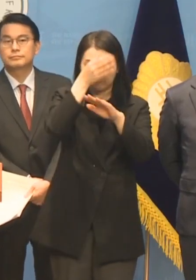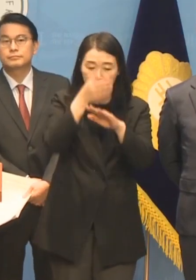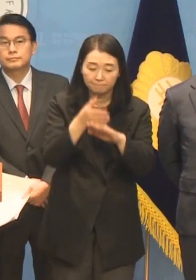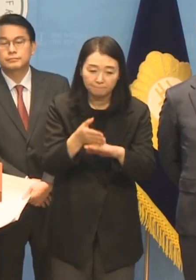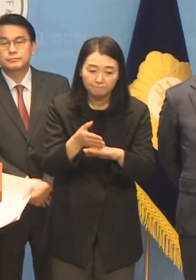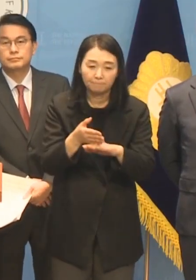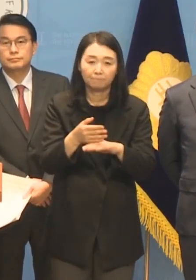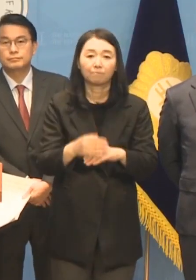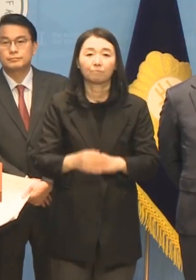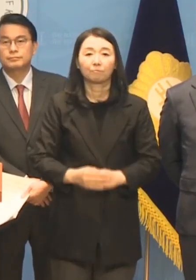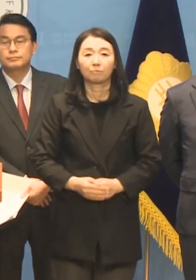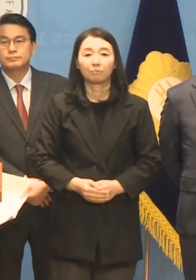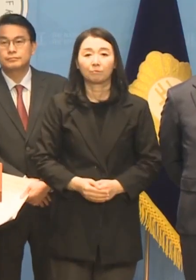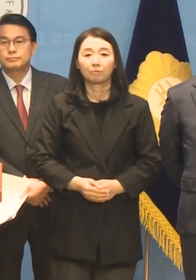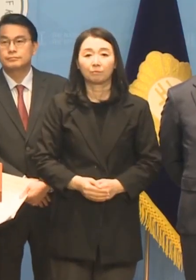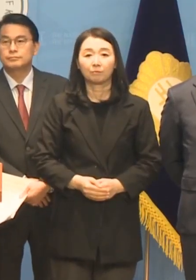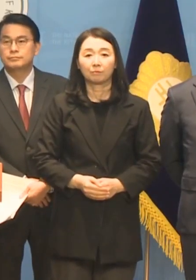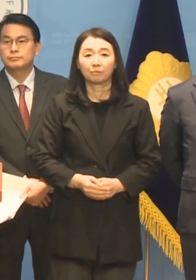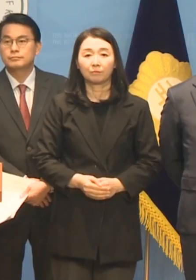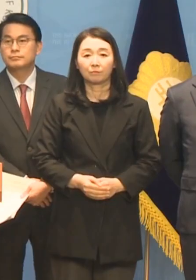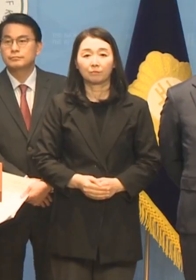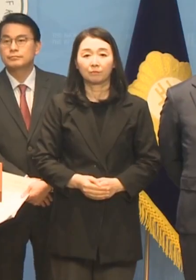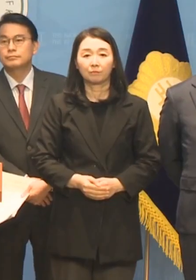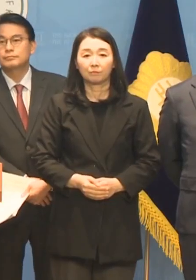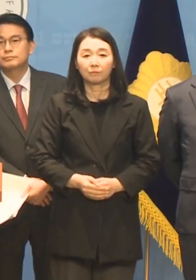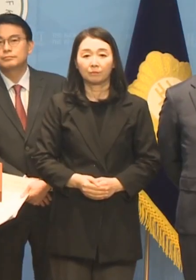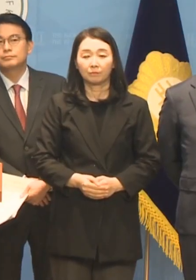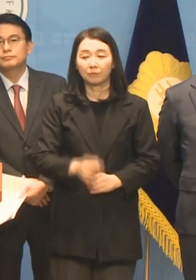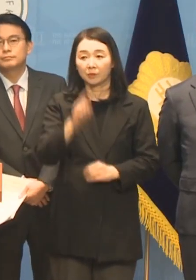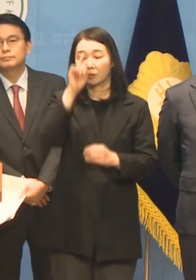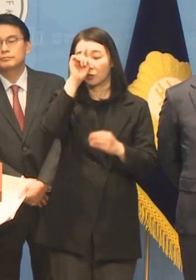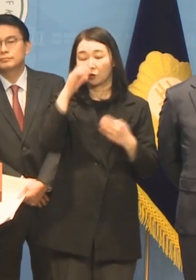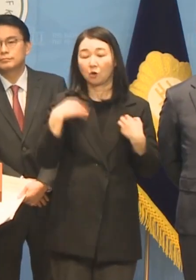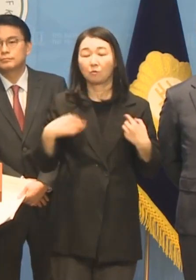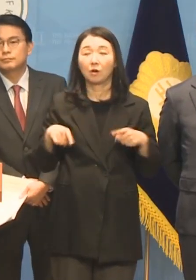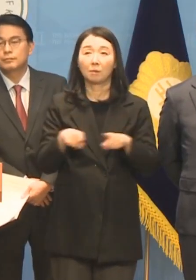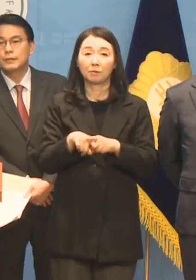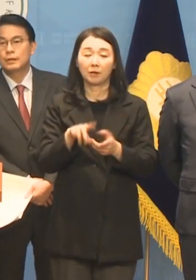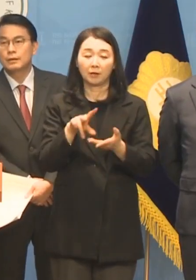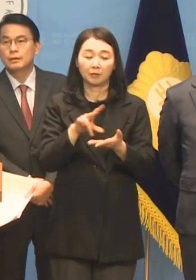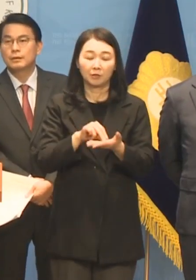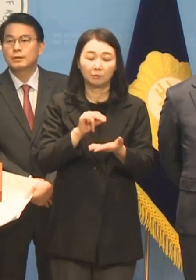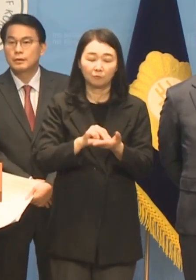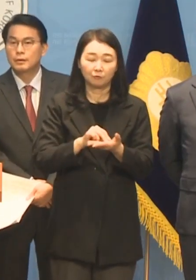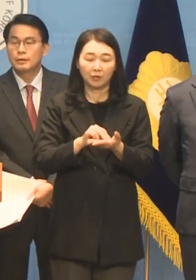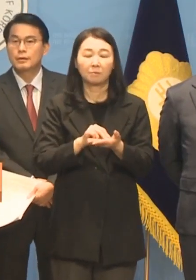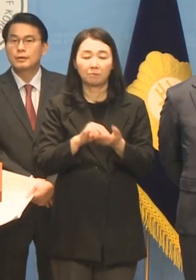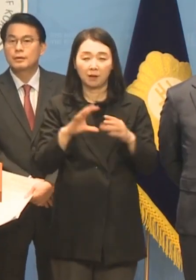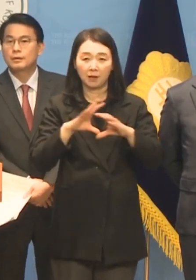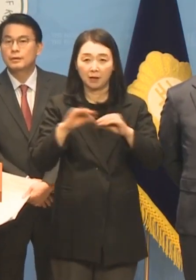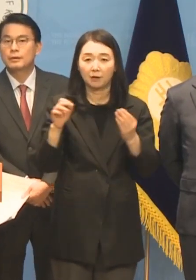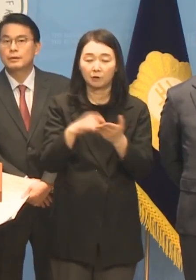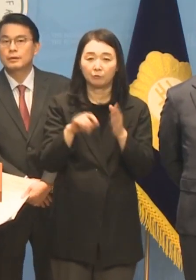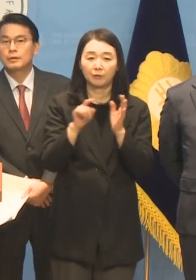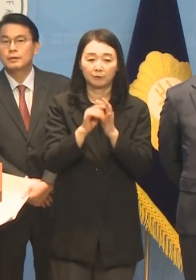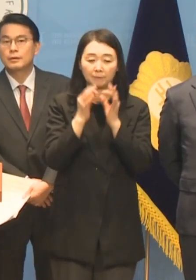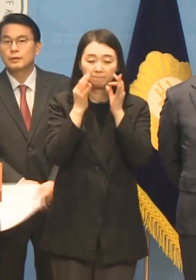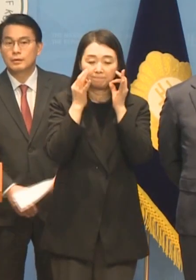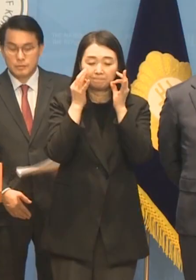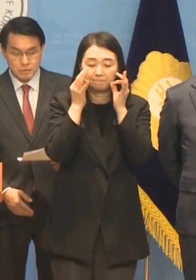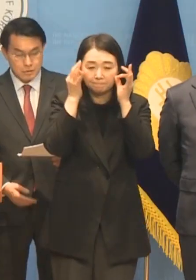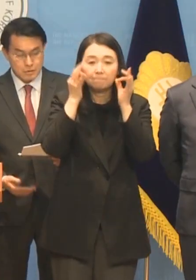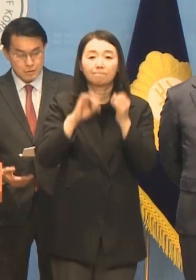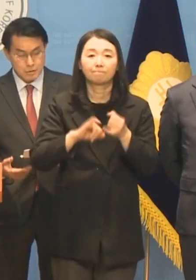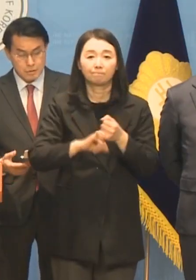대단히 송구스럽게 생각하고 정부와 함께 문제를 조속히 해결해 나가겠다는